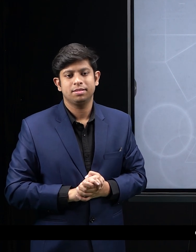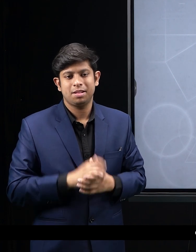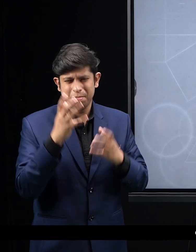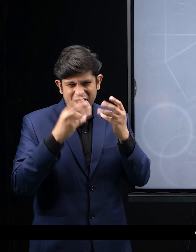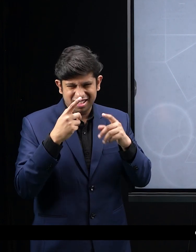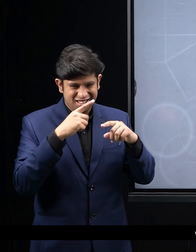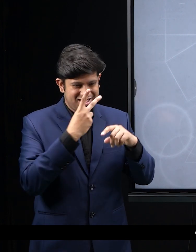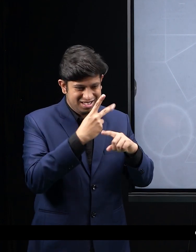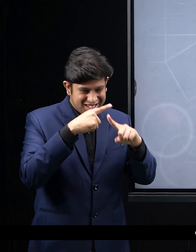ರೇಖೀಯ ಸಮೀಕರಣಗಳು.